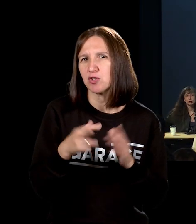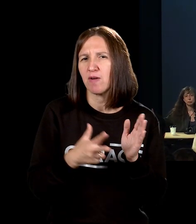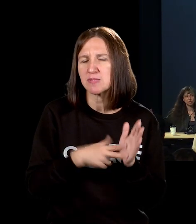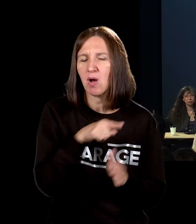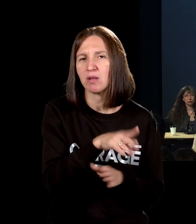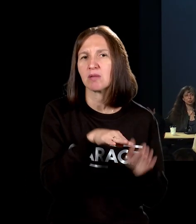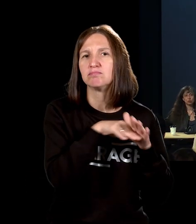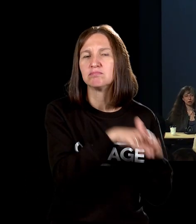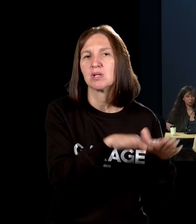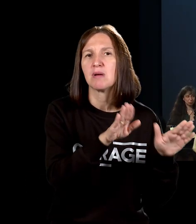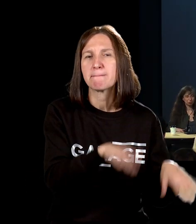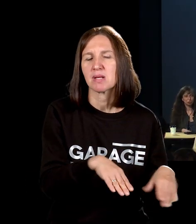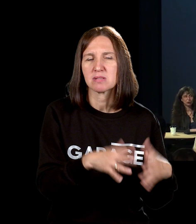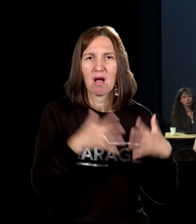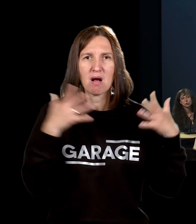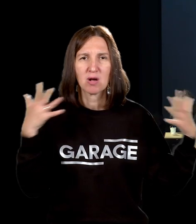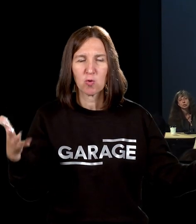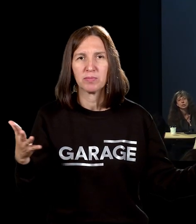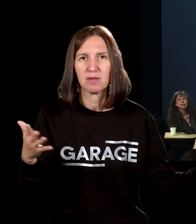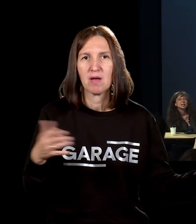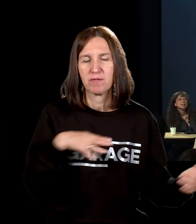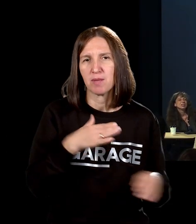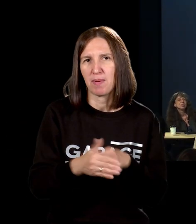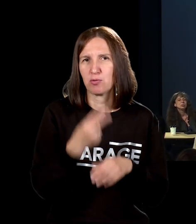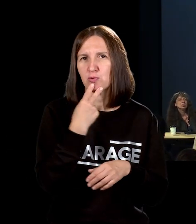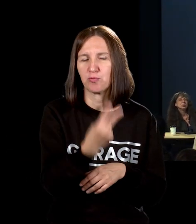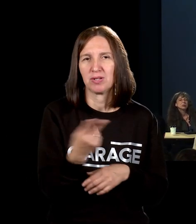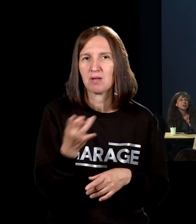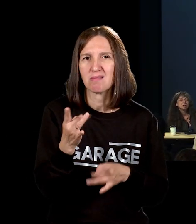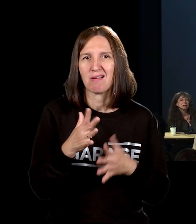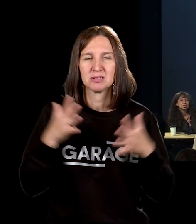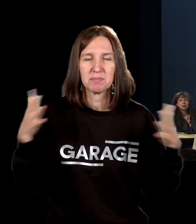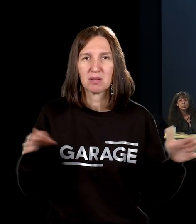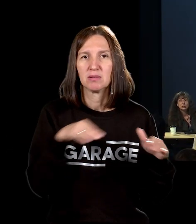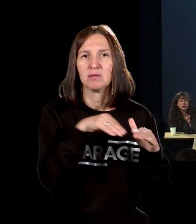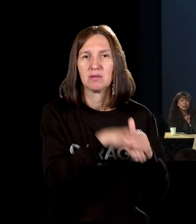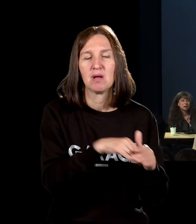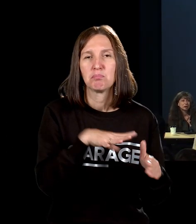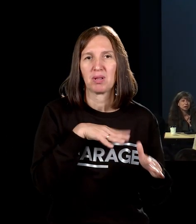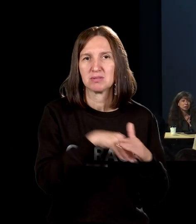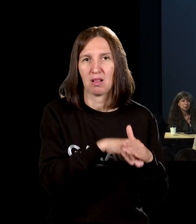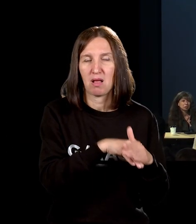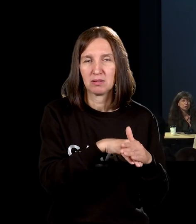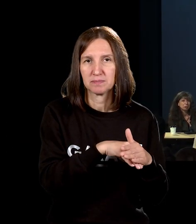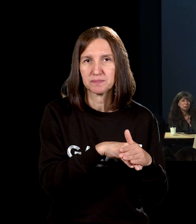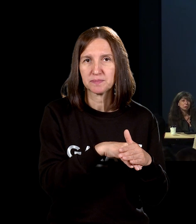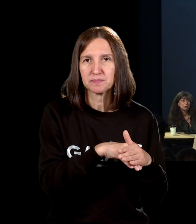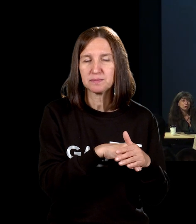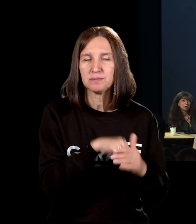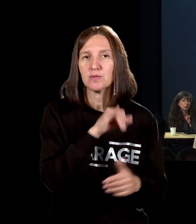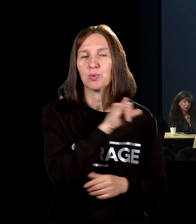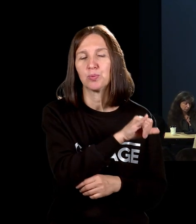Это огромная, абсолютно огромная работа, мы потом поймем масштабы. Работа хранилась она на складе